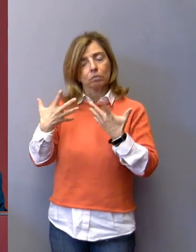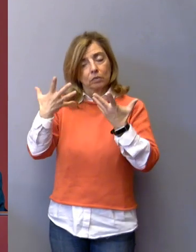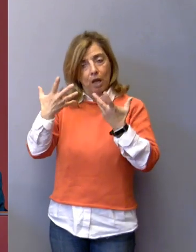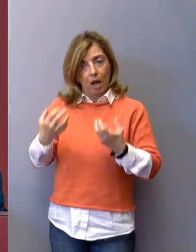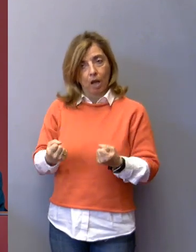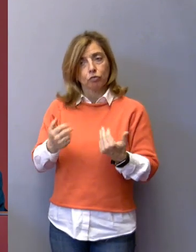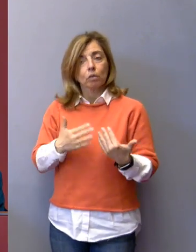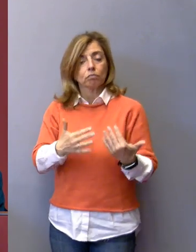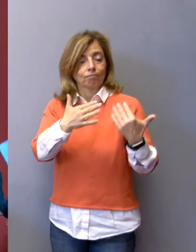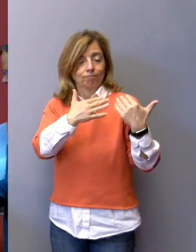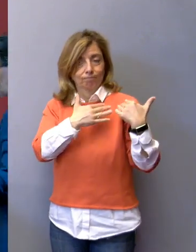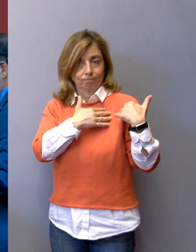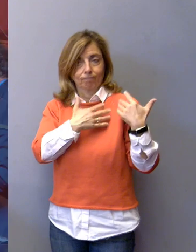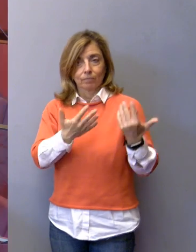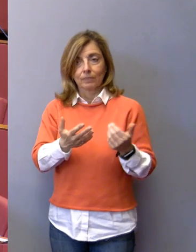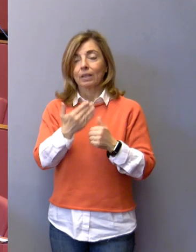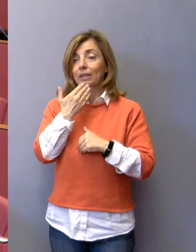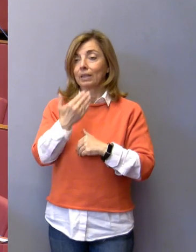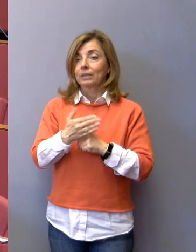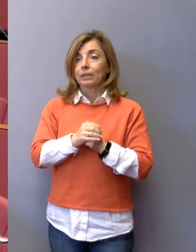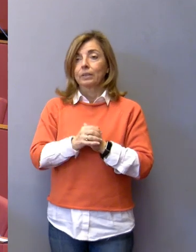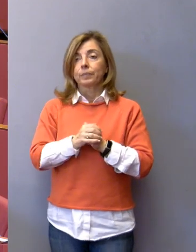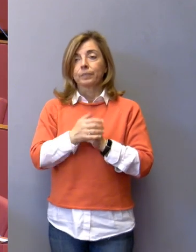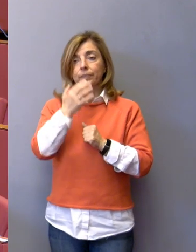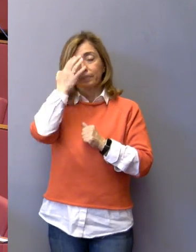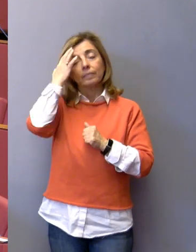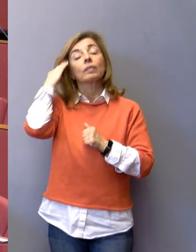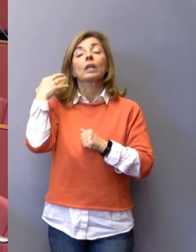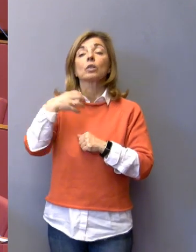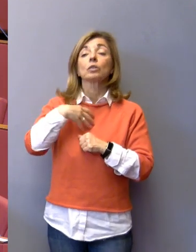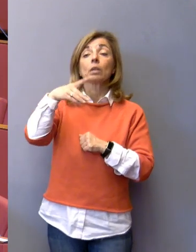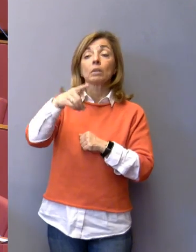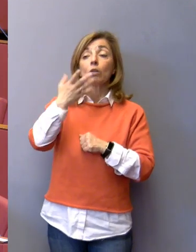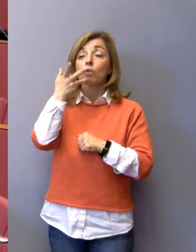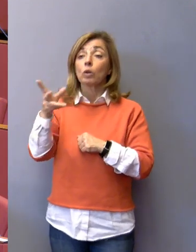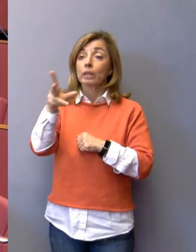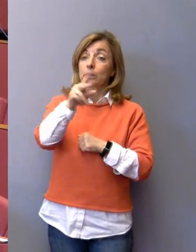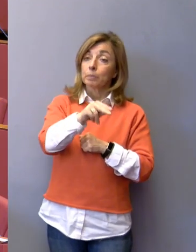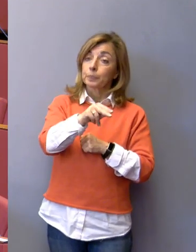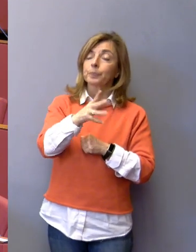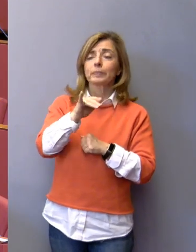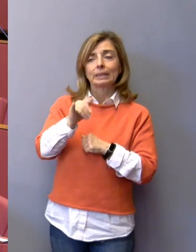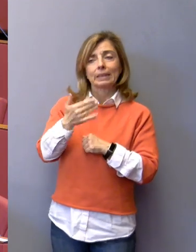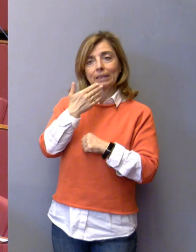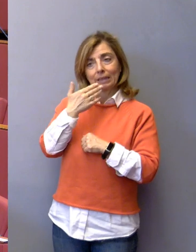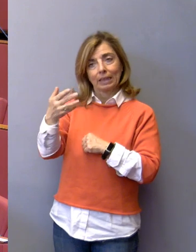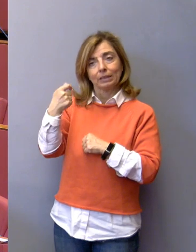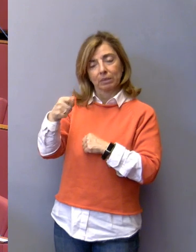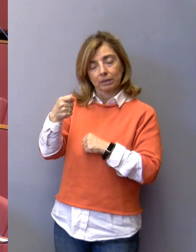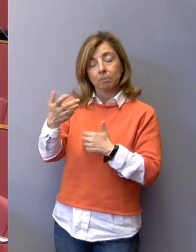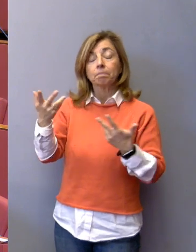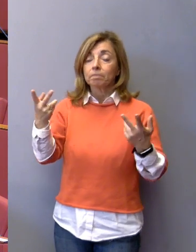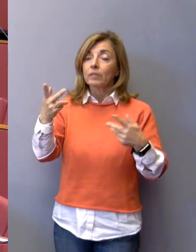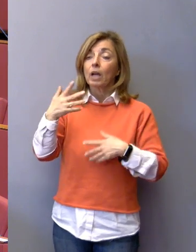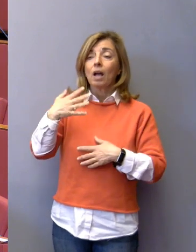nostro territorio Grazie consigliere Pandolfo ci replica Sì grazie presidente mi fa piacere è